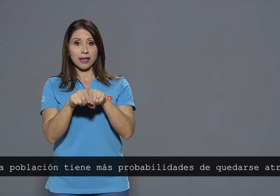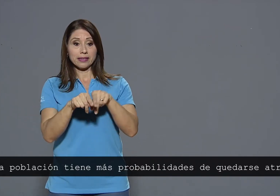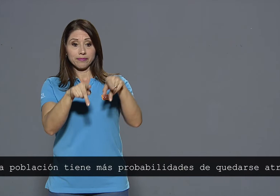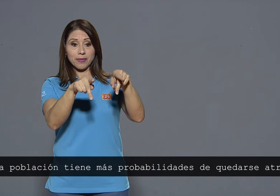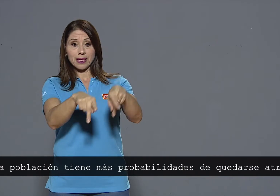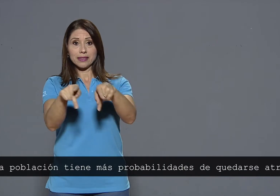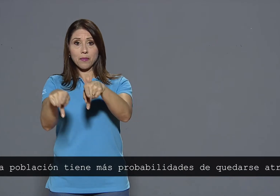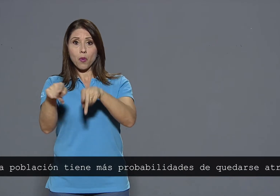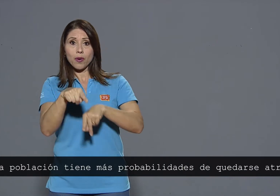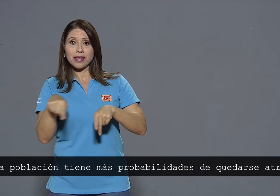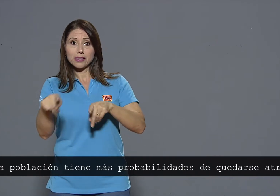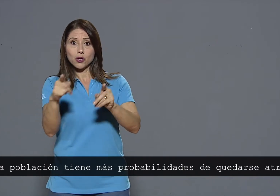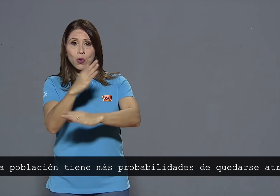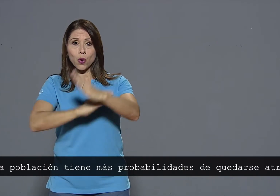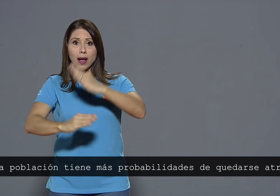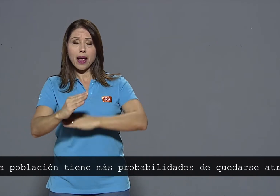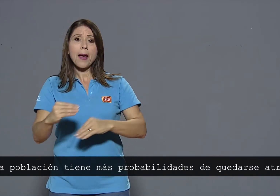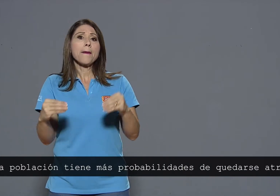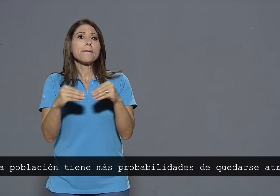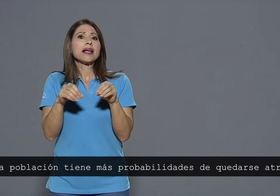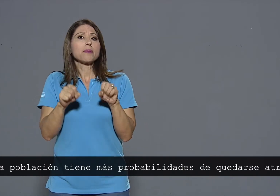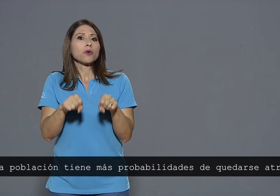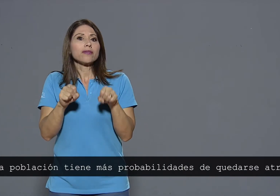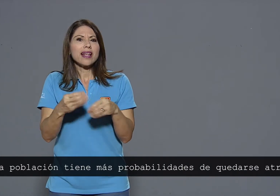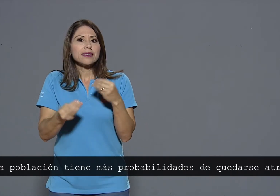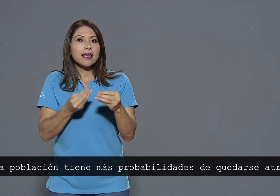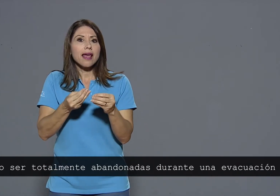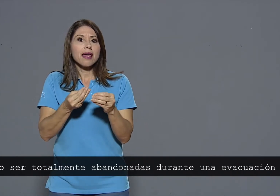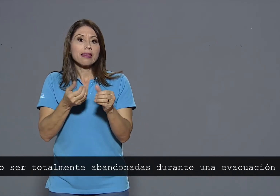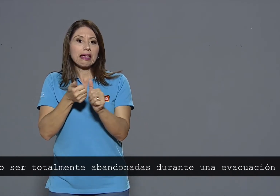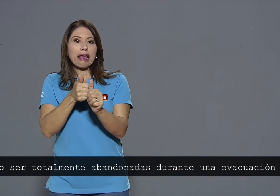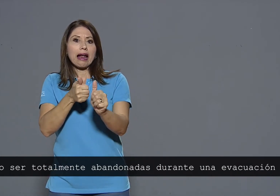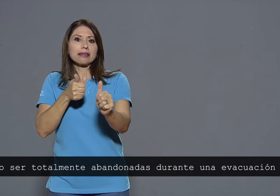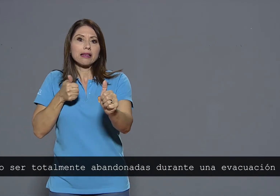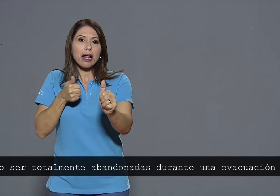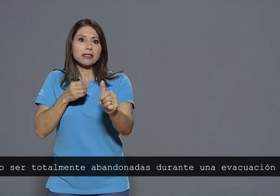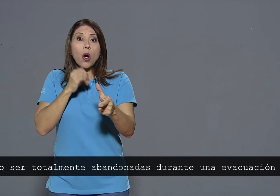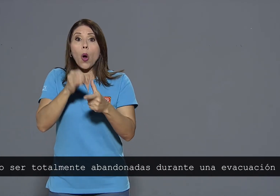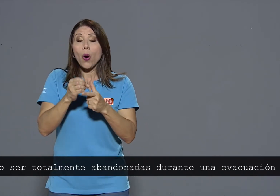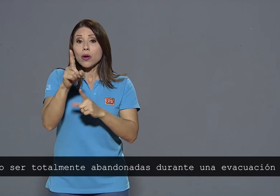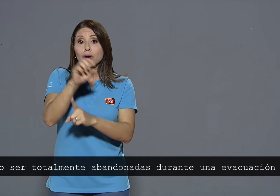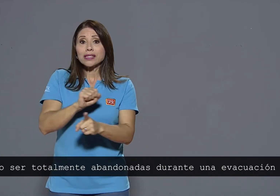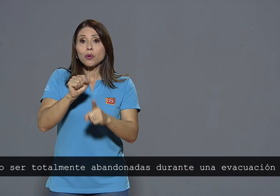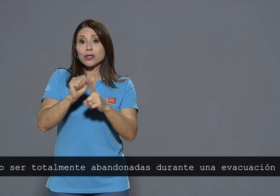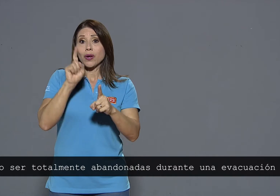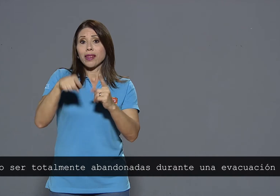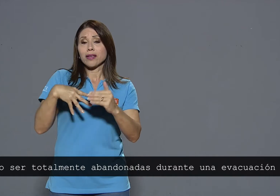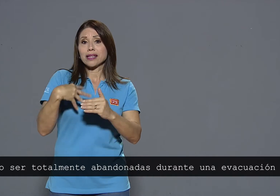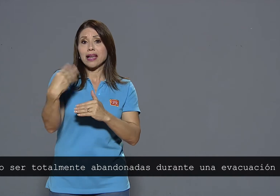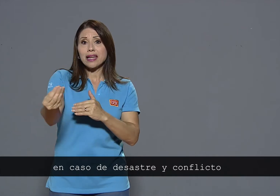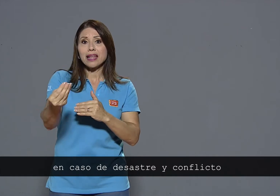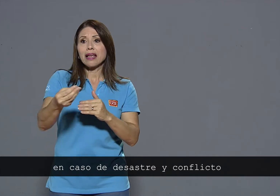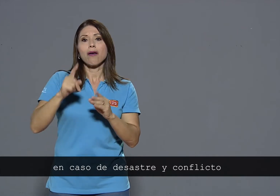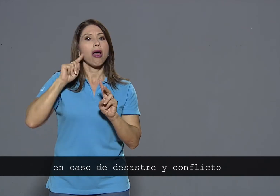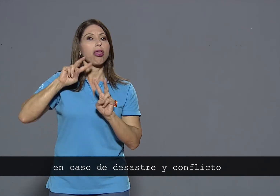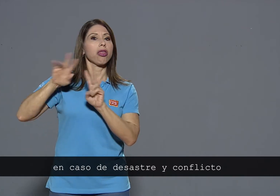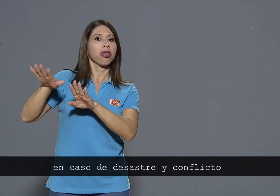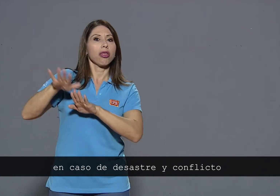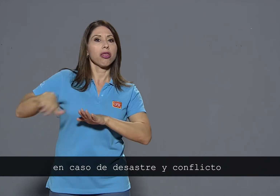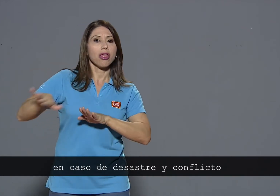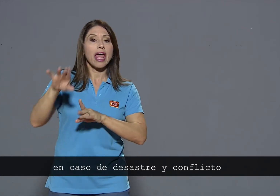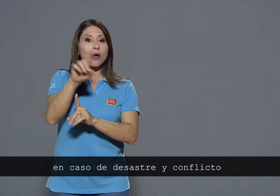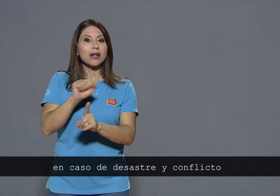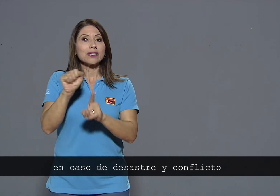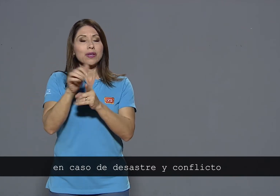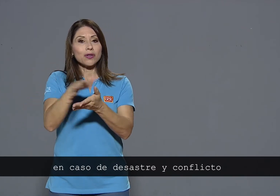Además, esta población tiene más probabilidades de quedarse atrás o ser totalmente abandonadas durante una evacuación en caso de